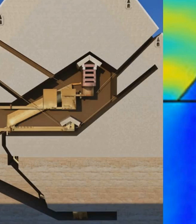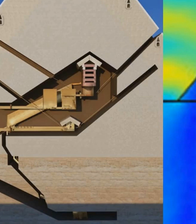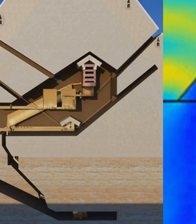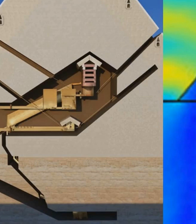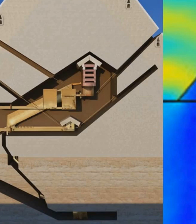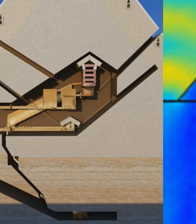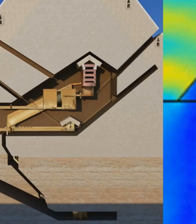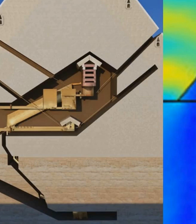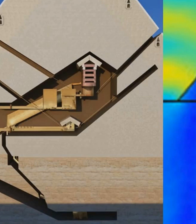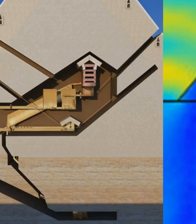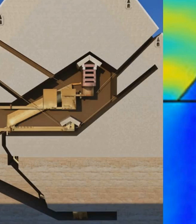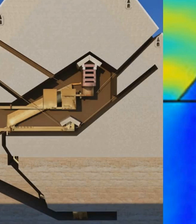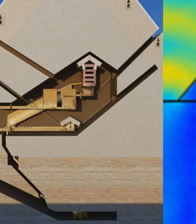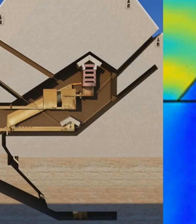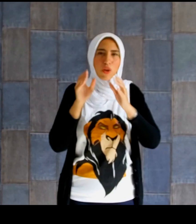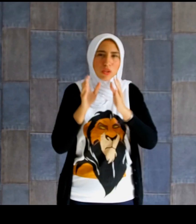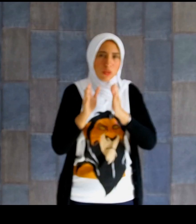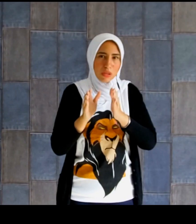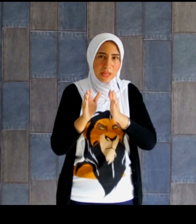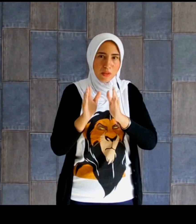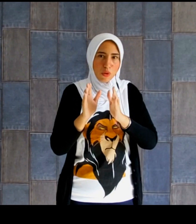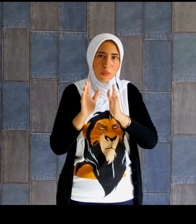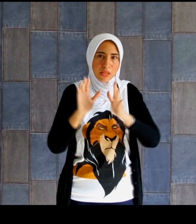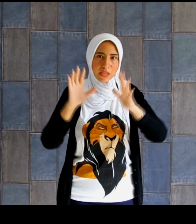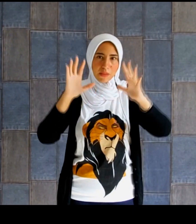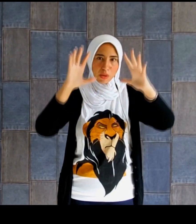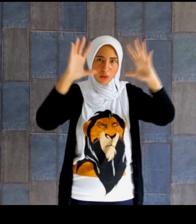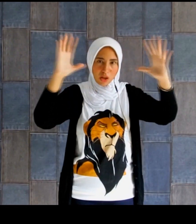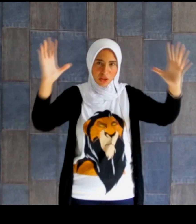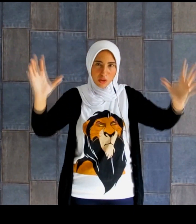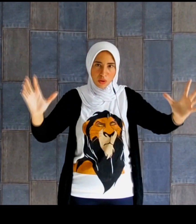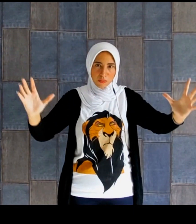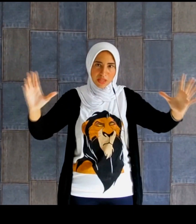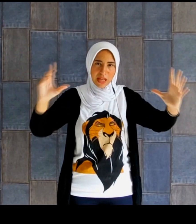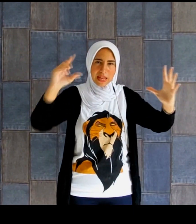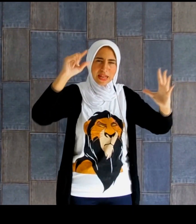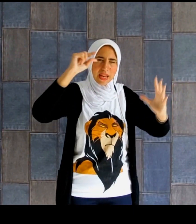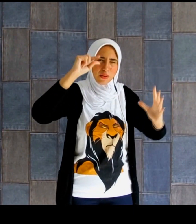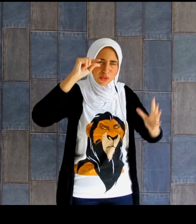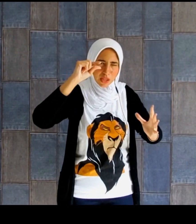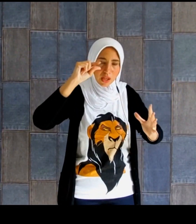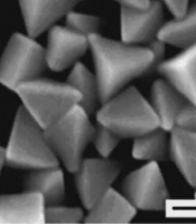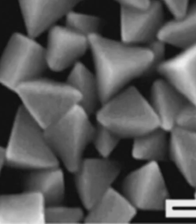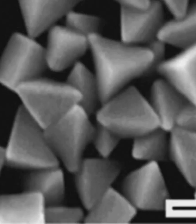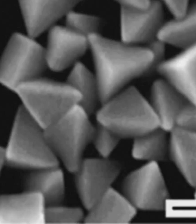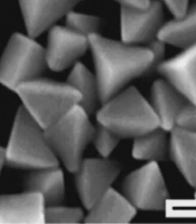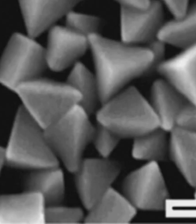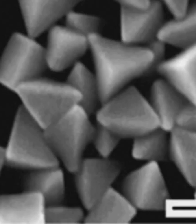الغرف بتاعته واسفل الهرم فخطة العلماء ان هم يعملوا اللا حصل ده كله بس على الناسكيل اللي هي الناو بارتيكليز